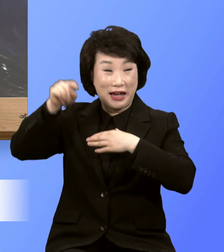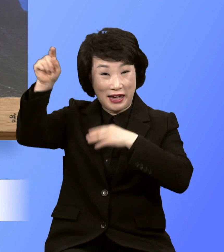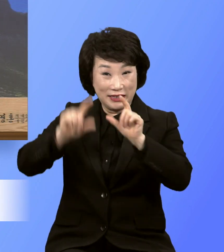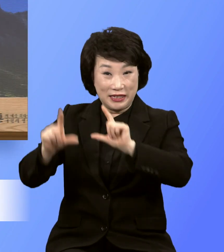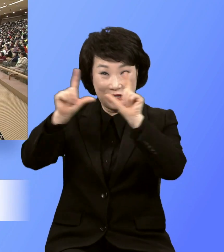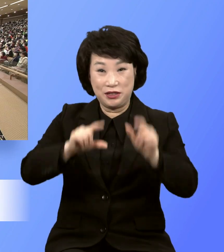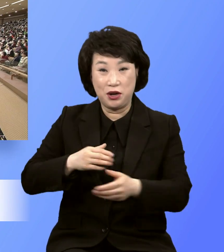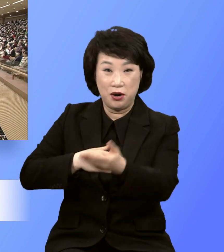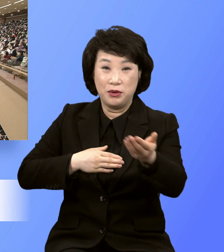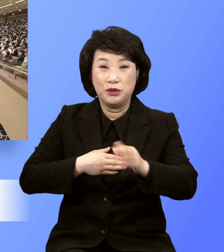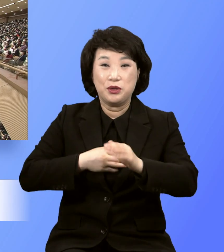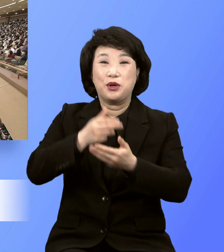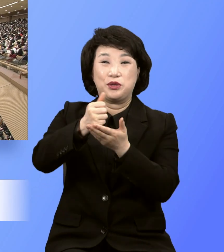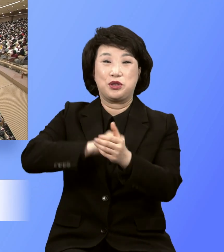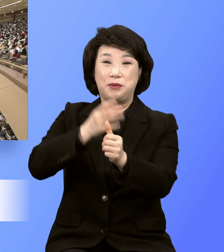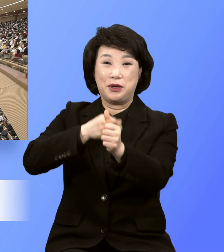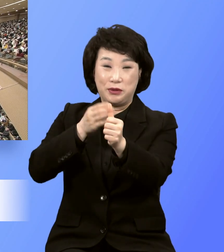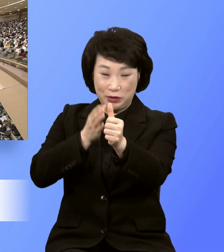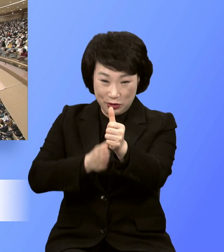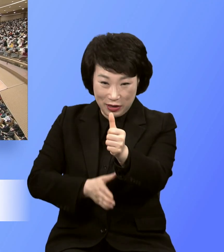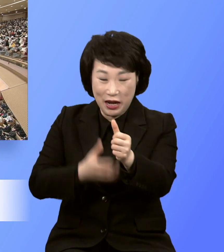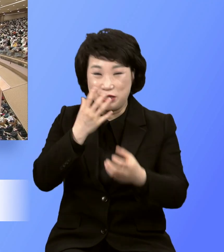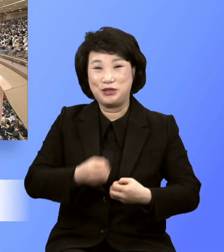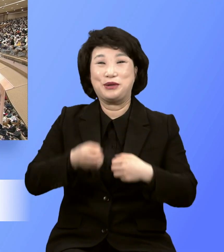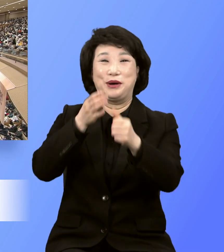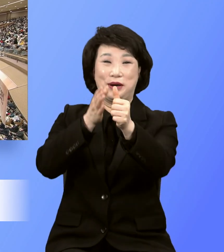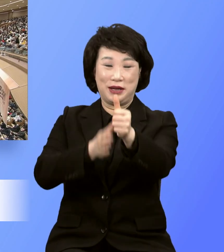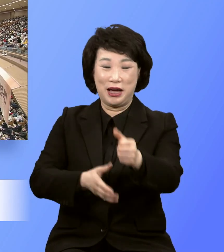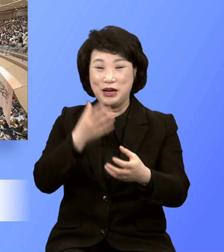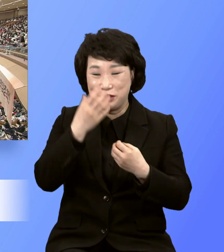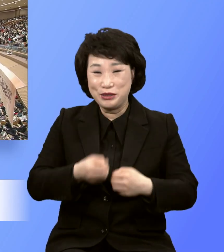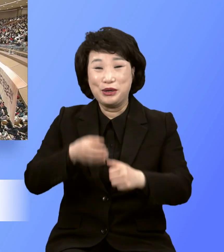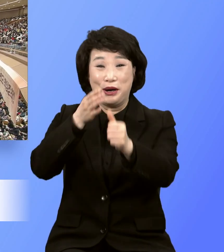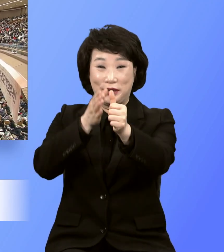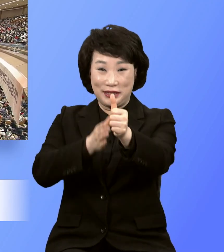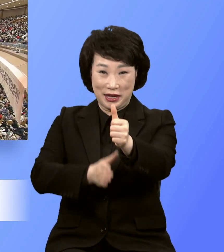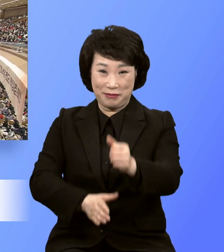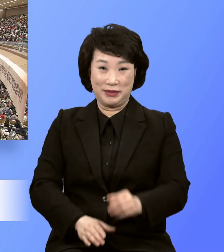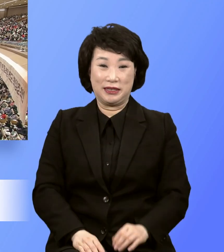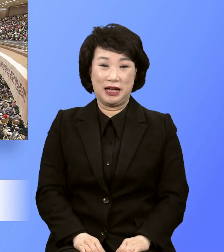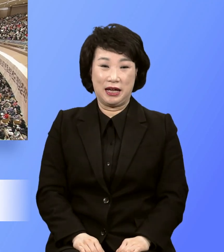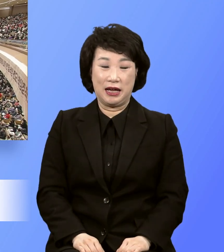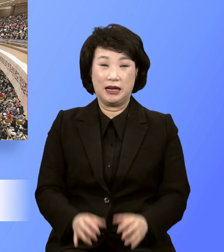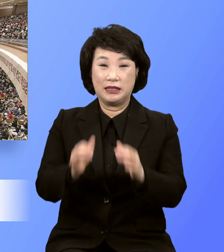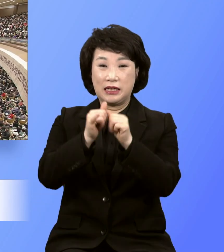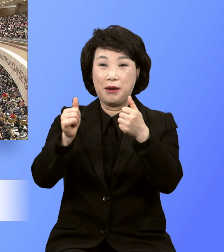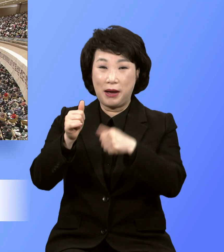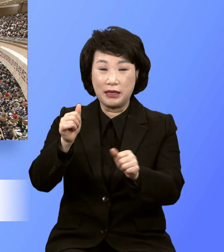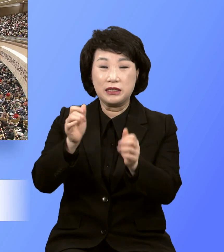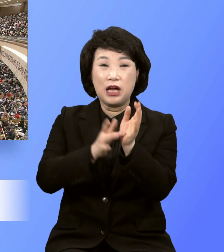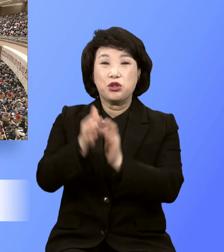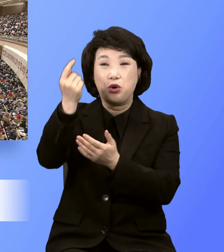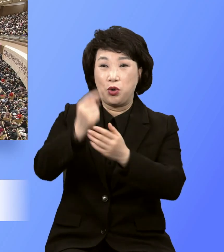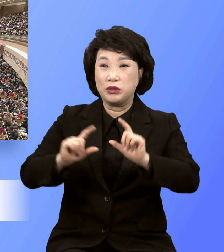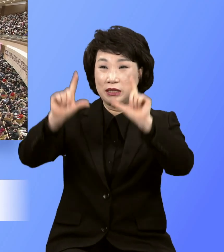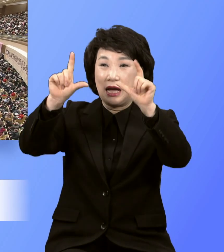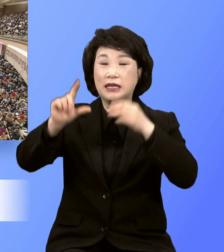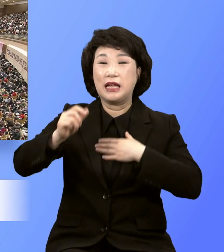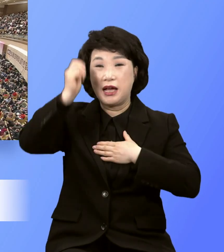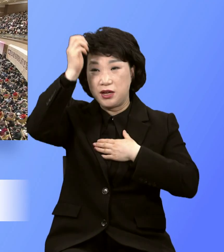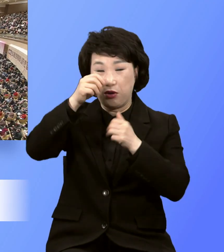이름으로 축원합니다. 축원합니다. 축원합니다. 인자의 날에 내